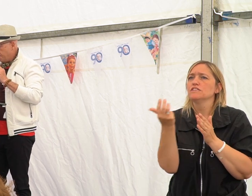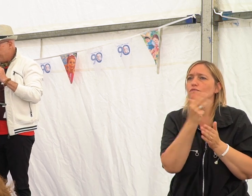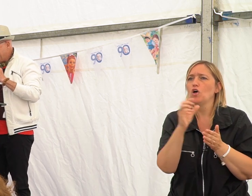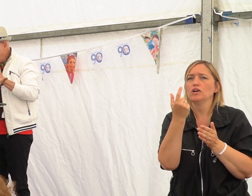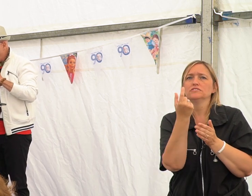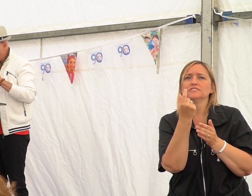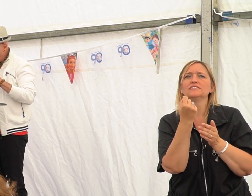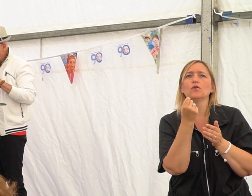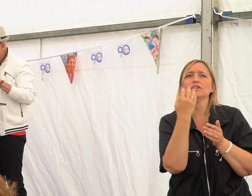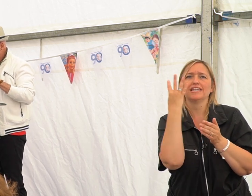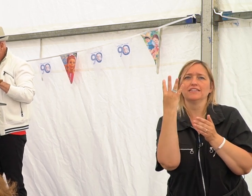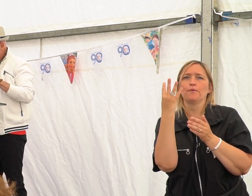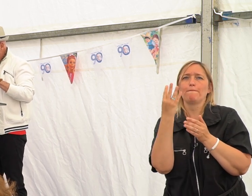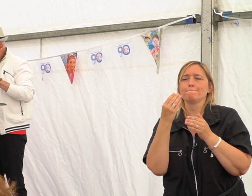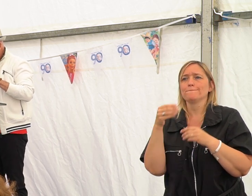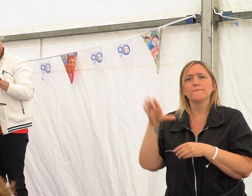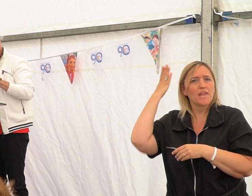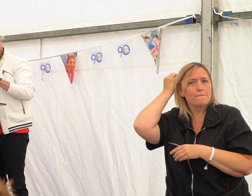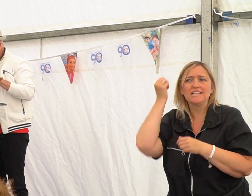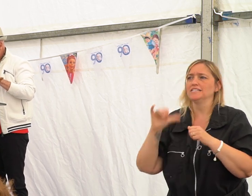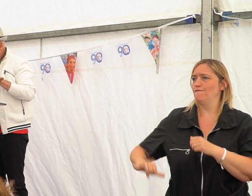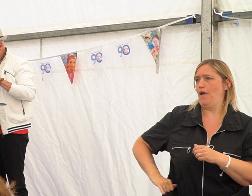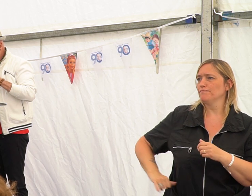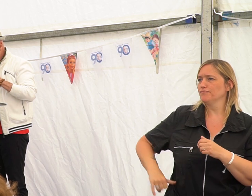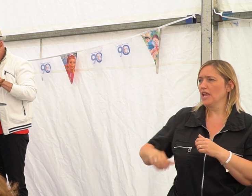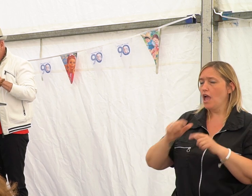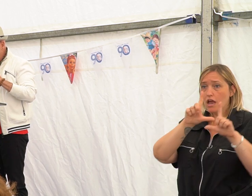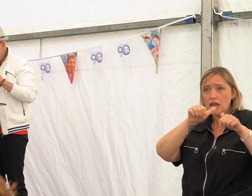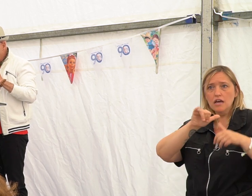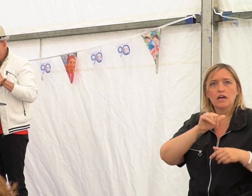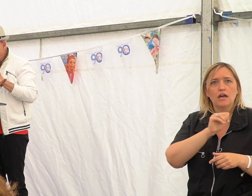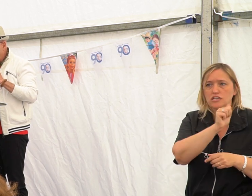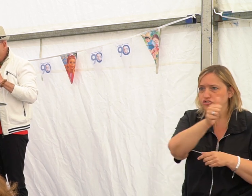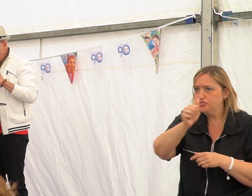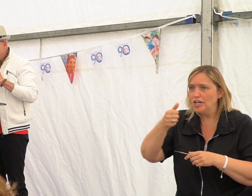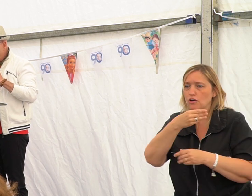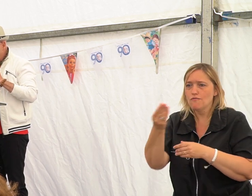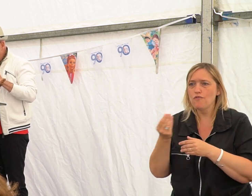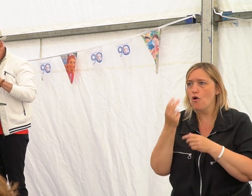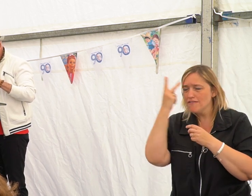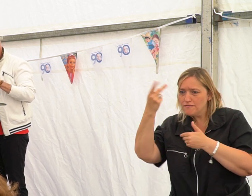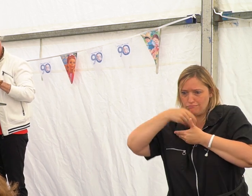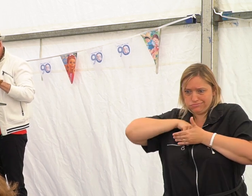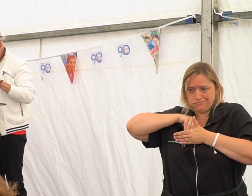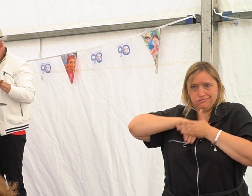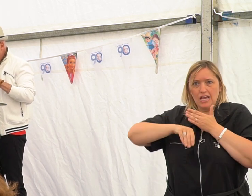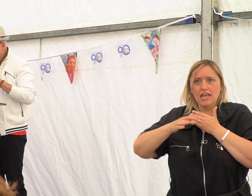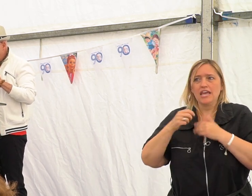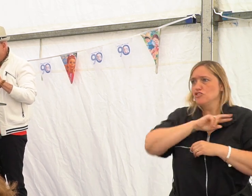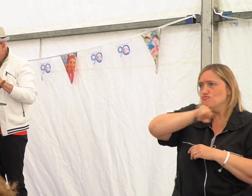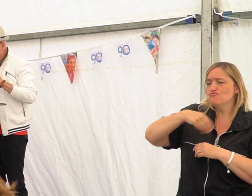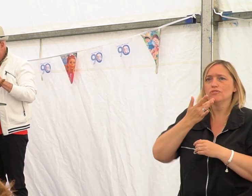1954, dans « Martine à la ferme », il met en valeur chaque enfant qui vit en nous et c'est pour cela que